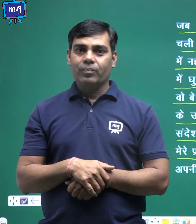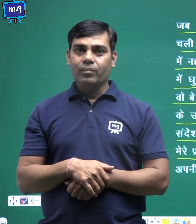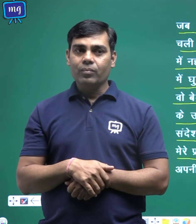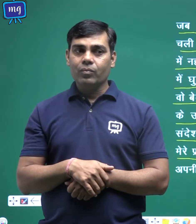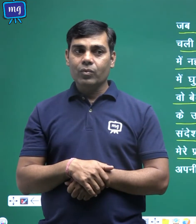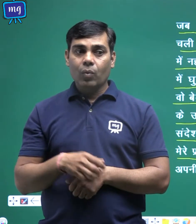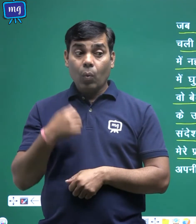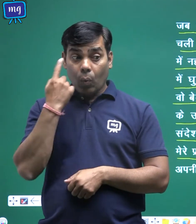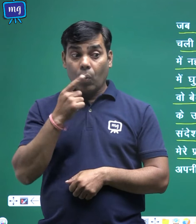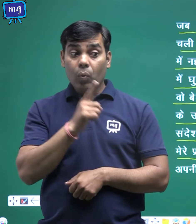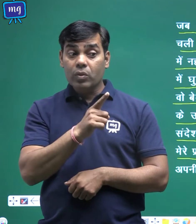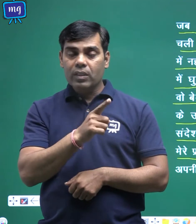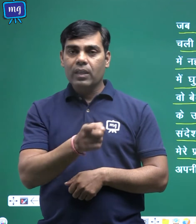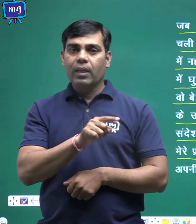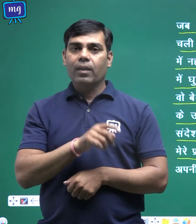उसी से